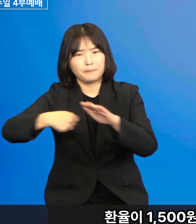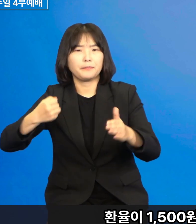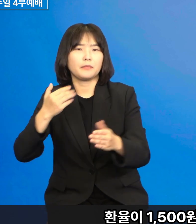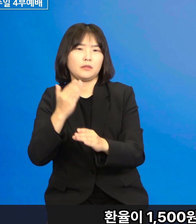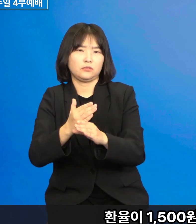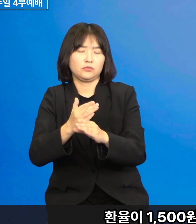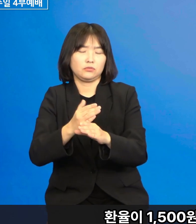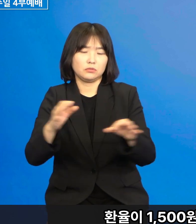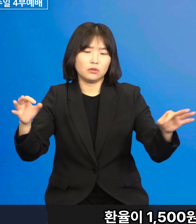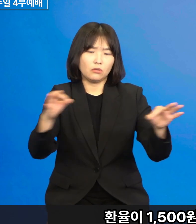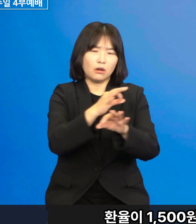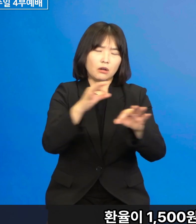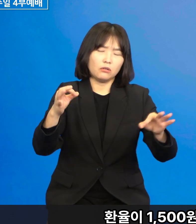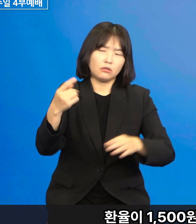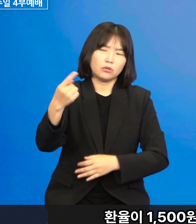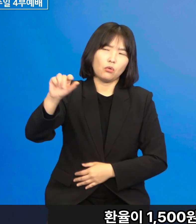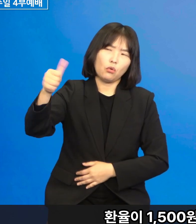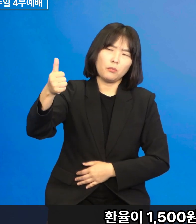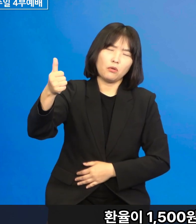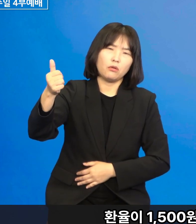1,500원을 향해 가고 있습니다.